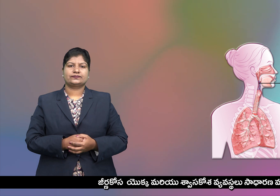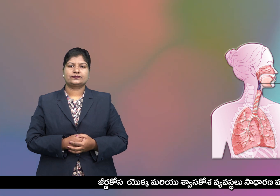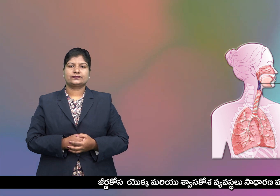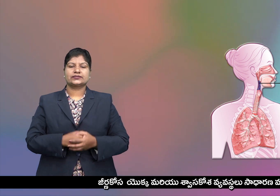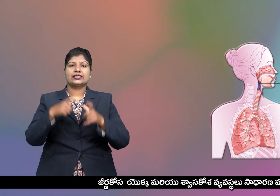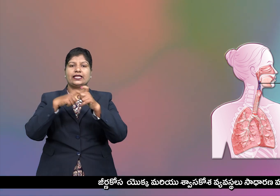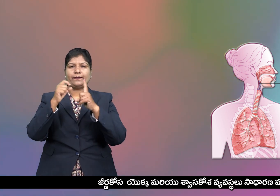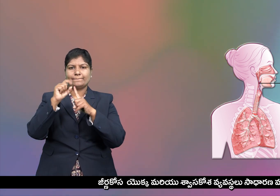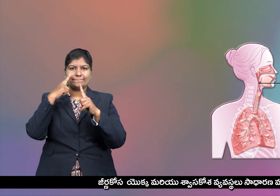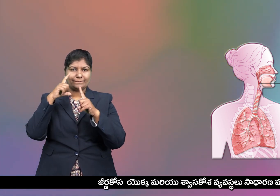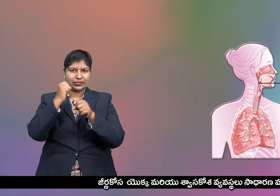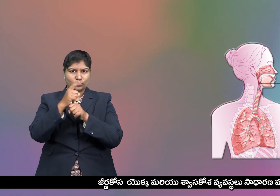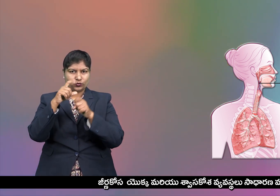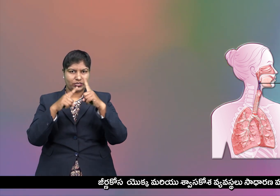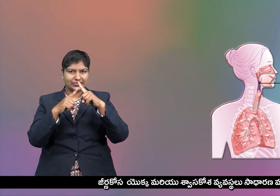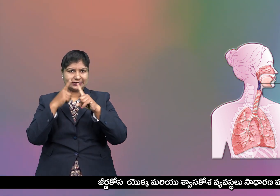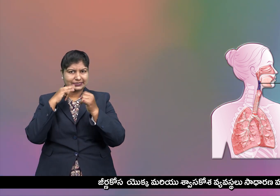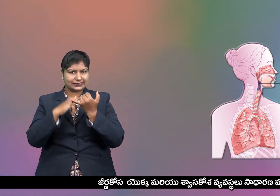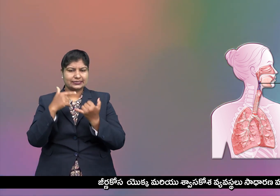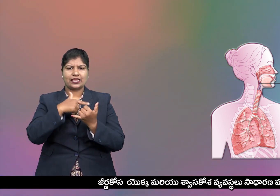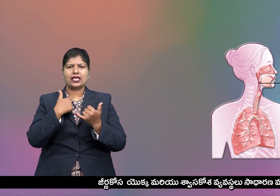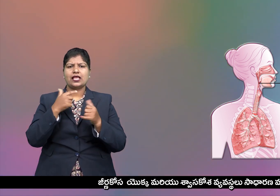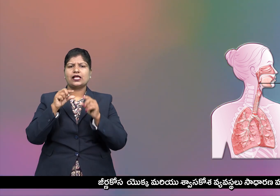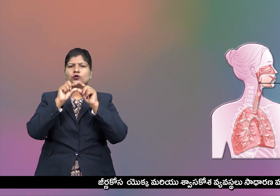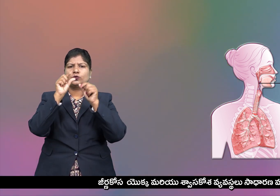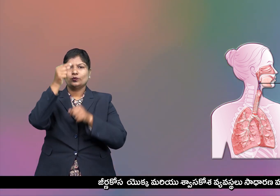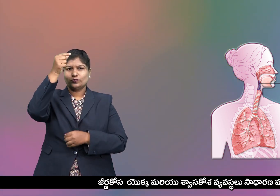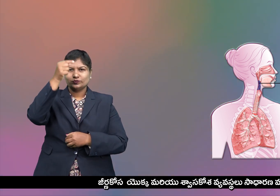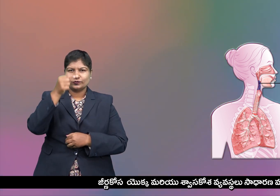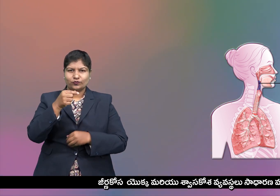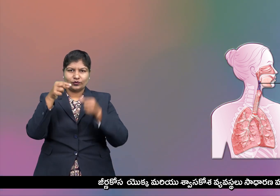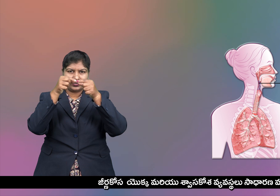శ్వాసకోశ వ్యవస్థలు సాధారణ మార్గం.